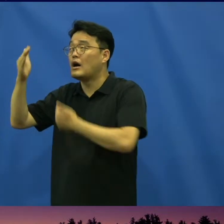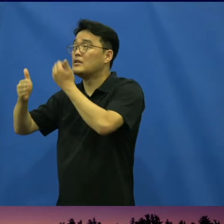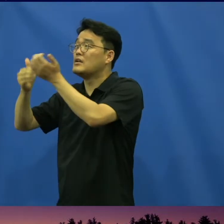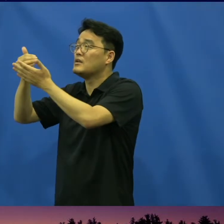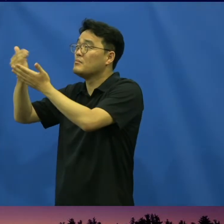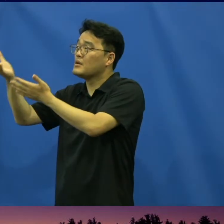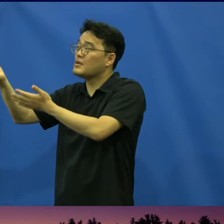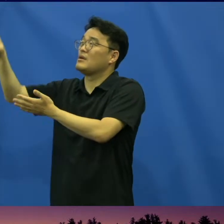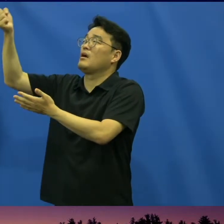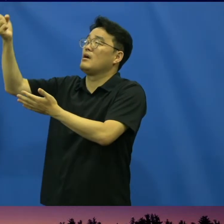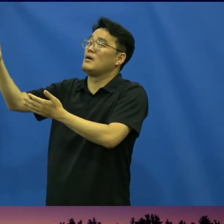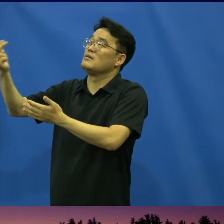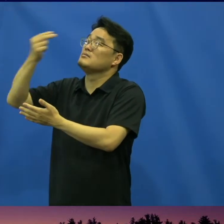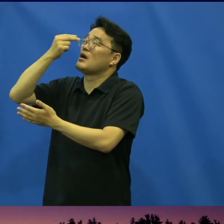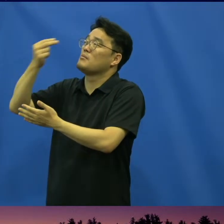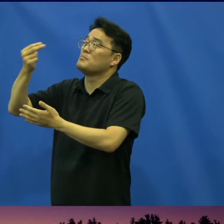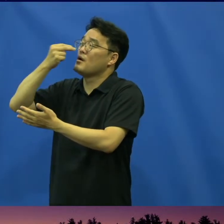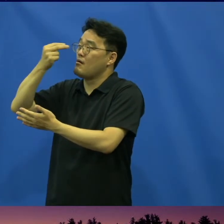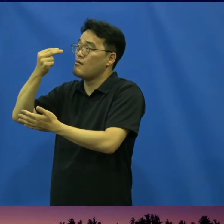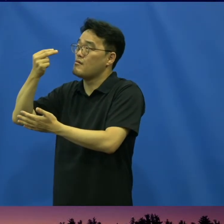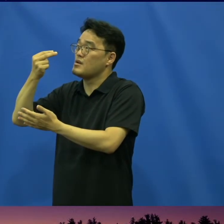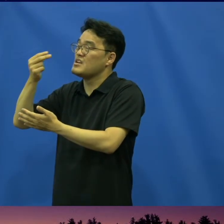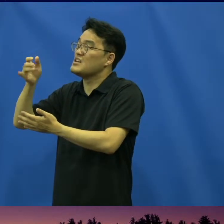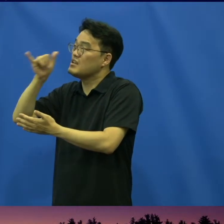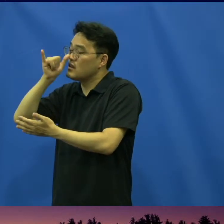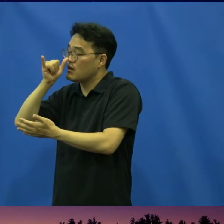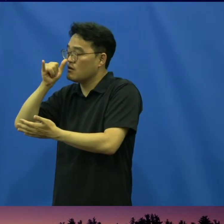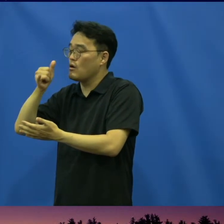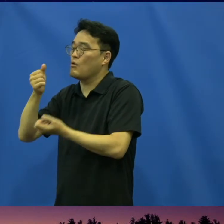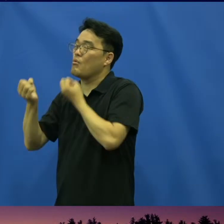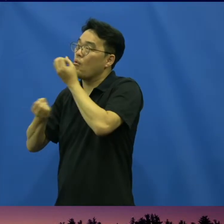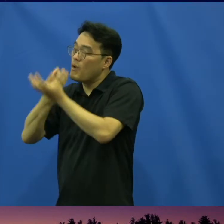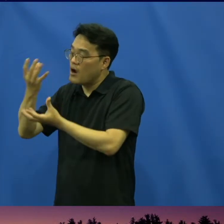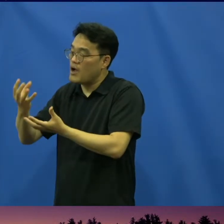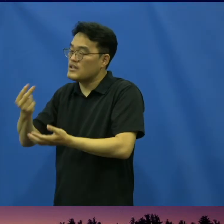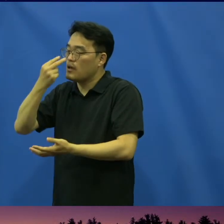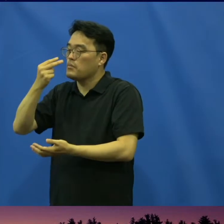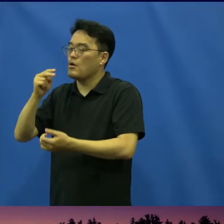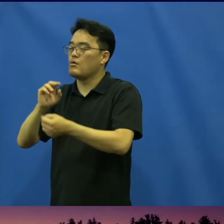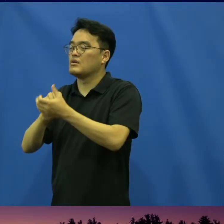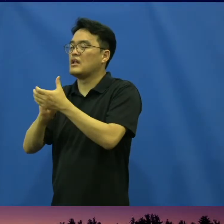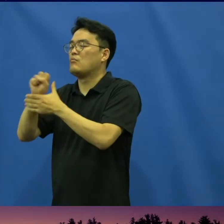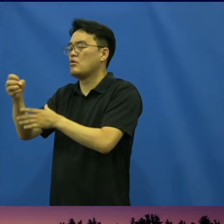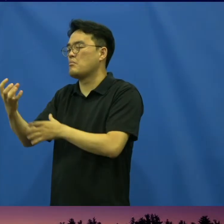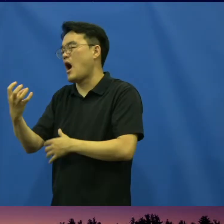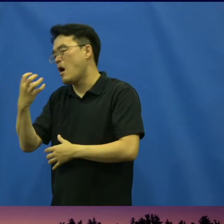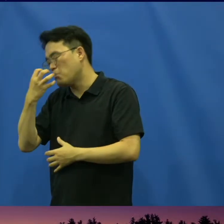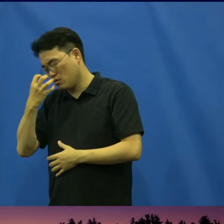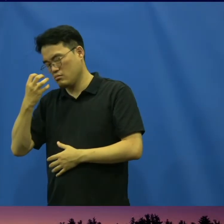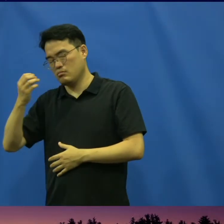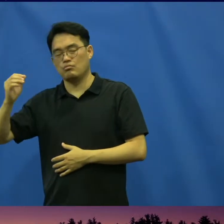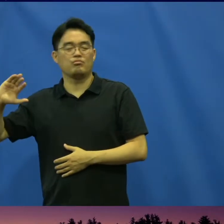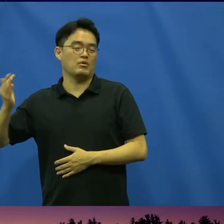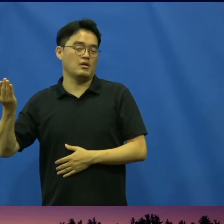사람을 생명의 길로 이끄는 일에 우리가 이끄는 일을 위해 살아가게 되는 거예요.